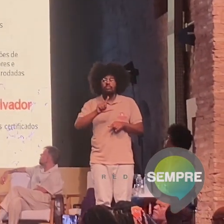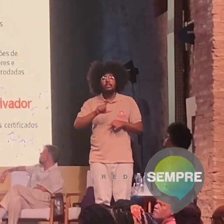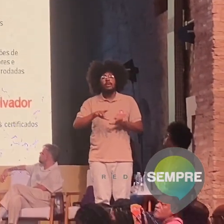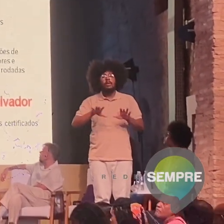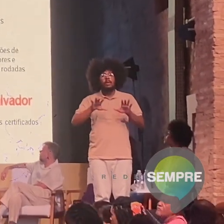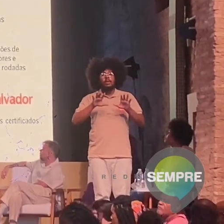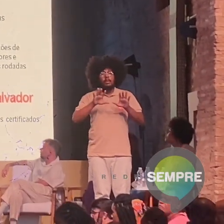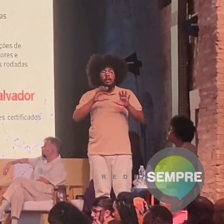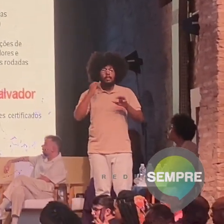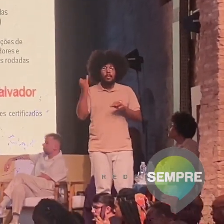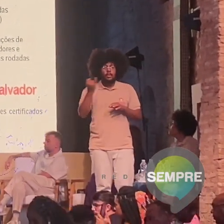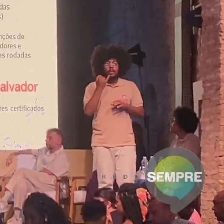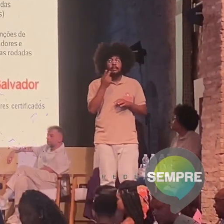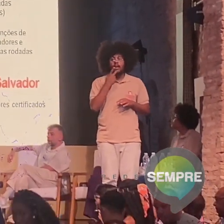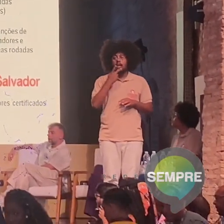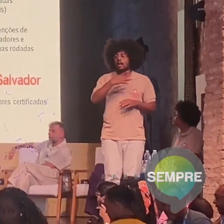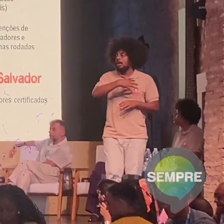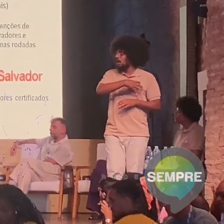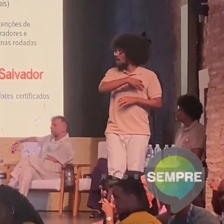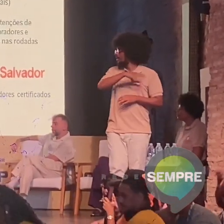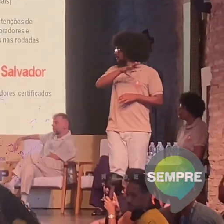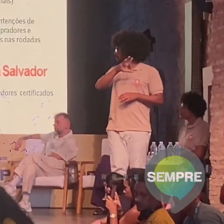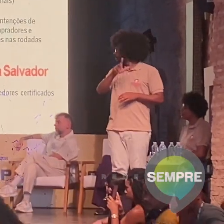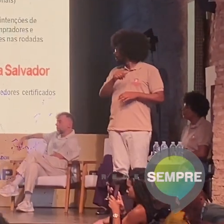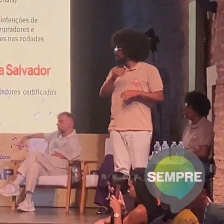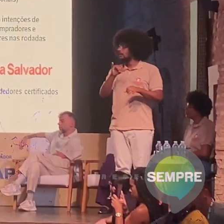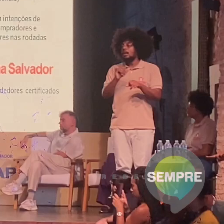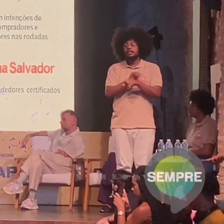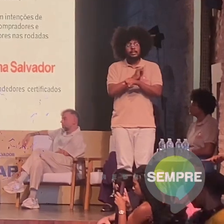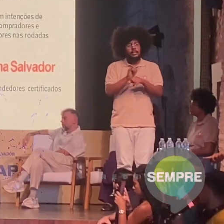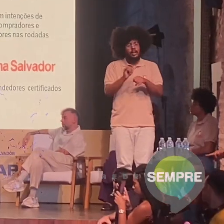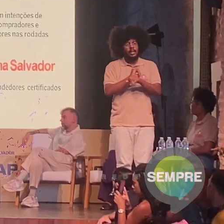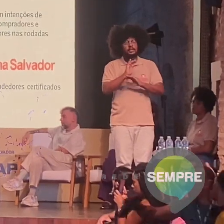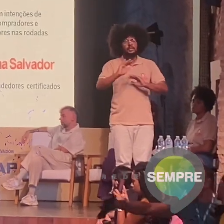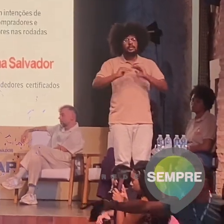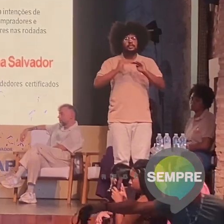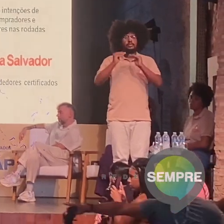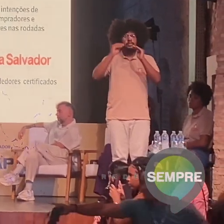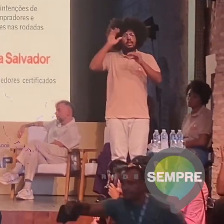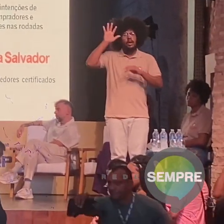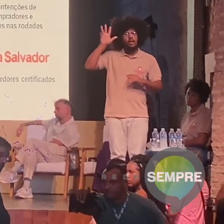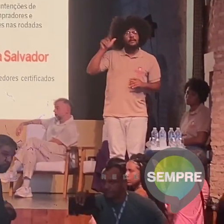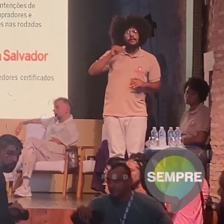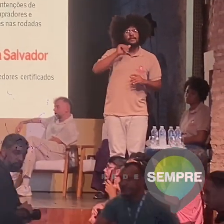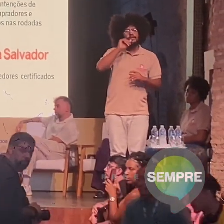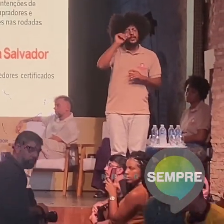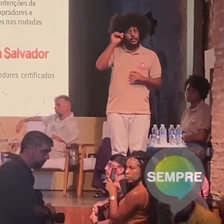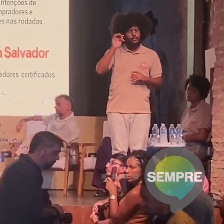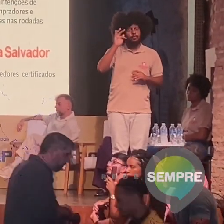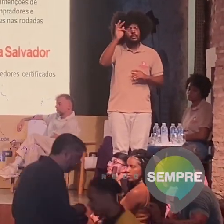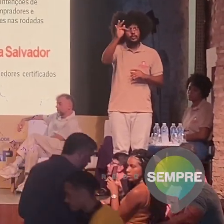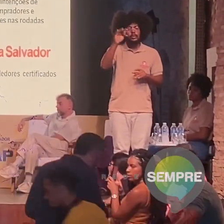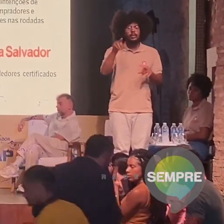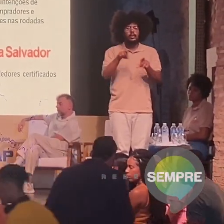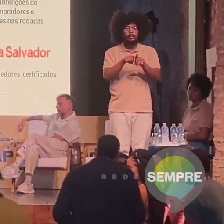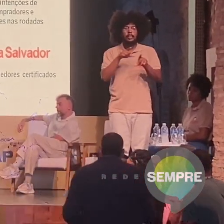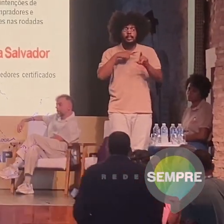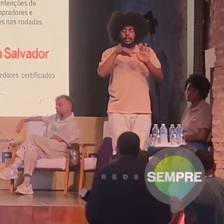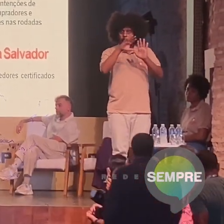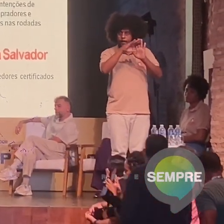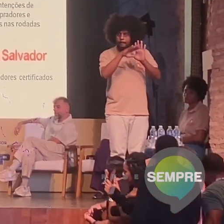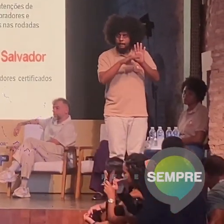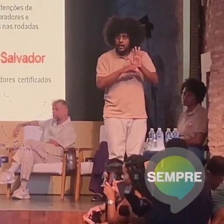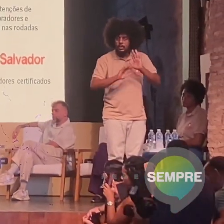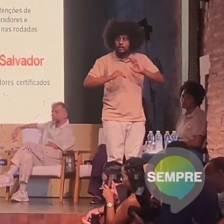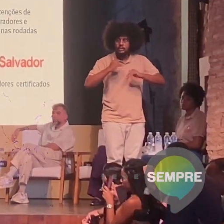dizer que o Salvador Capital Afro é uma estratégia de desenvolvimento do afroturismo, está posto no plano de desenvolvimento